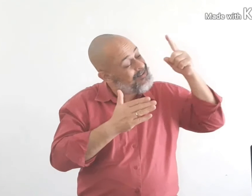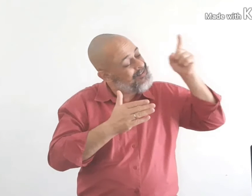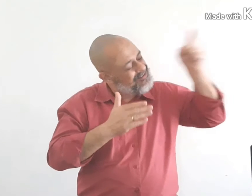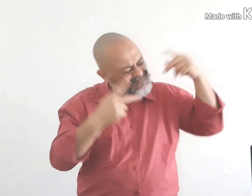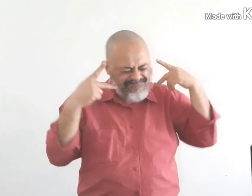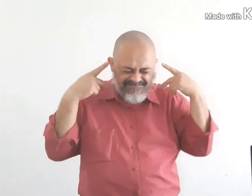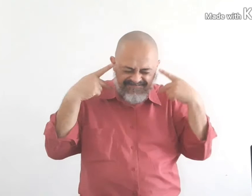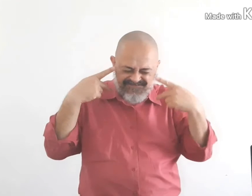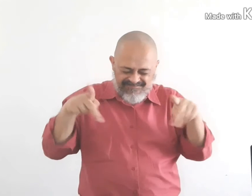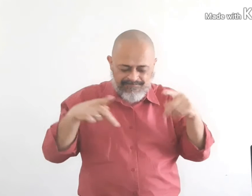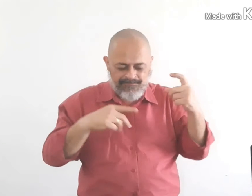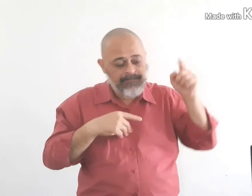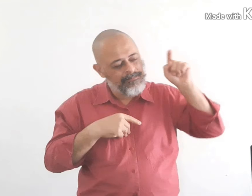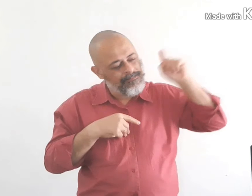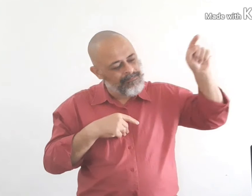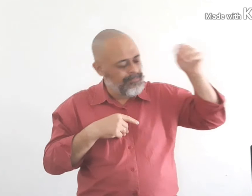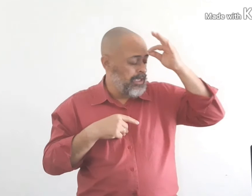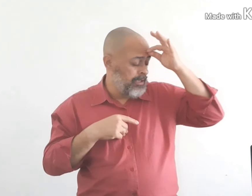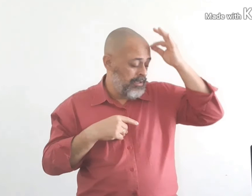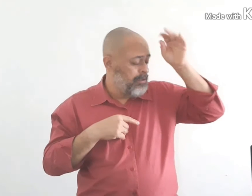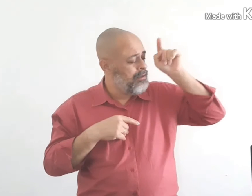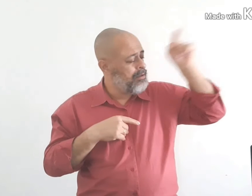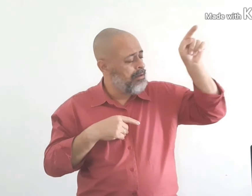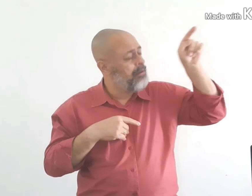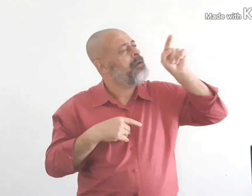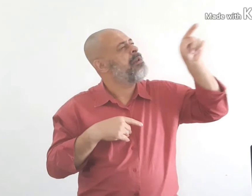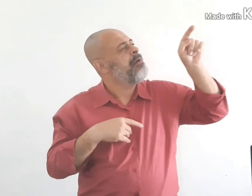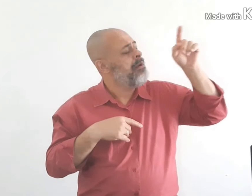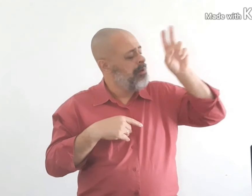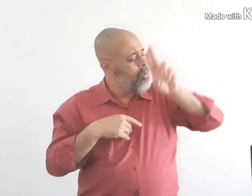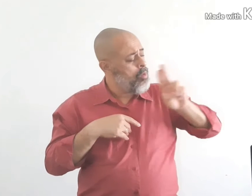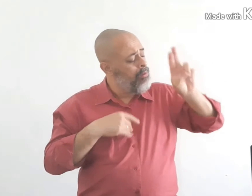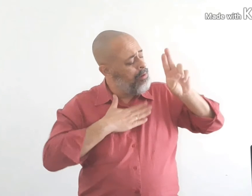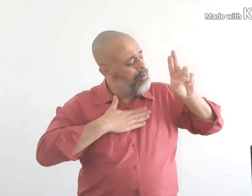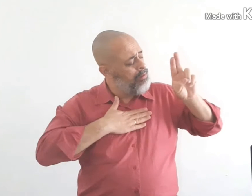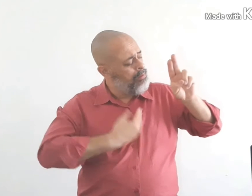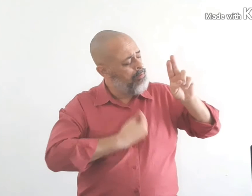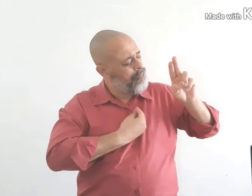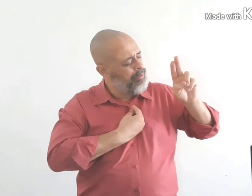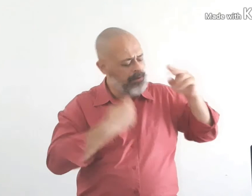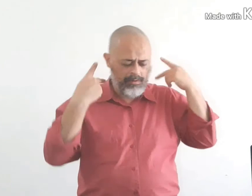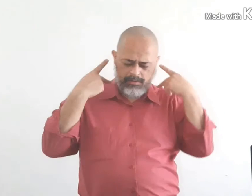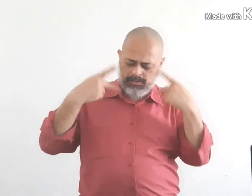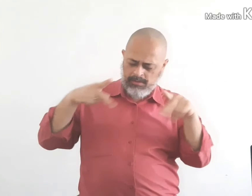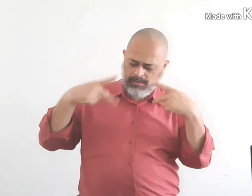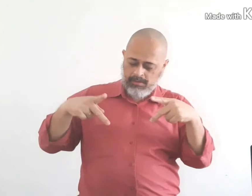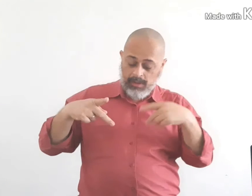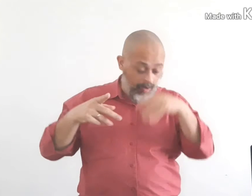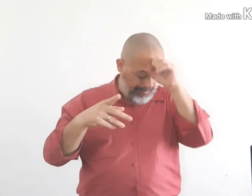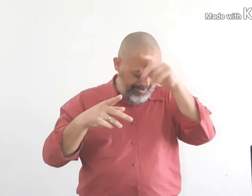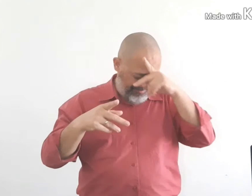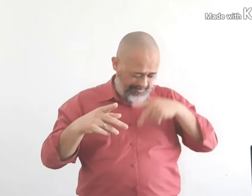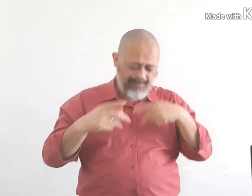poderosa do Teu Espírito, me usando como instrumento para o meu ensino e para o ensino da Tua igreja. Nós